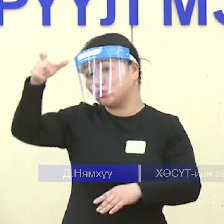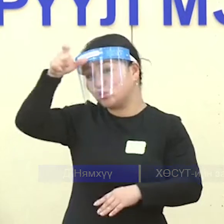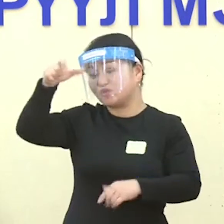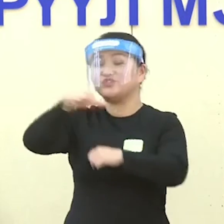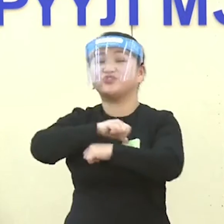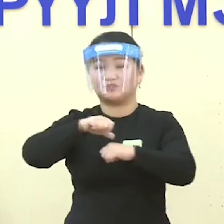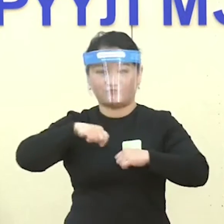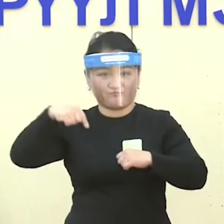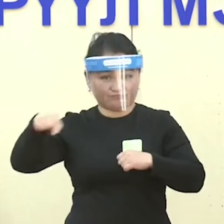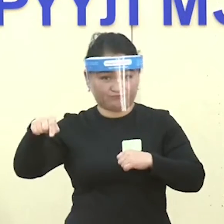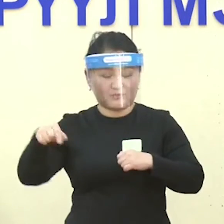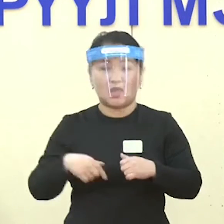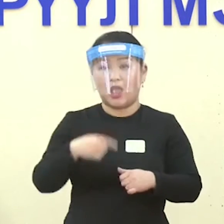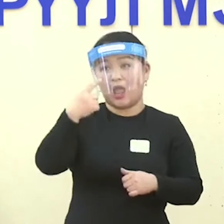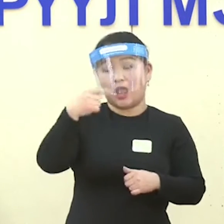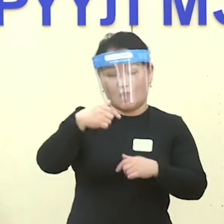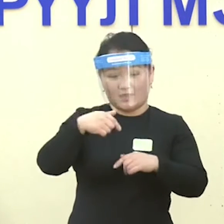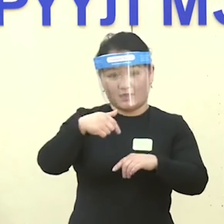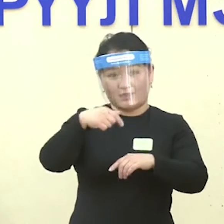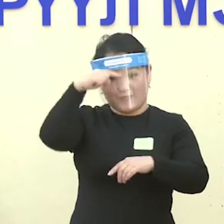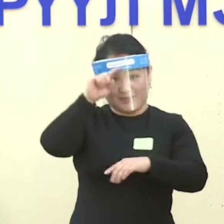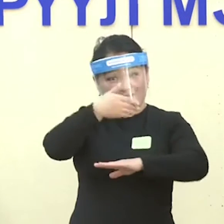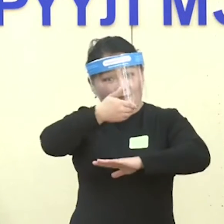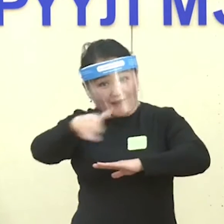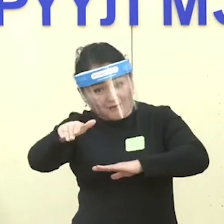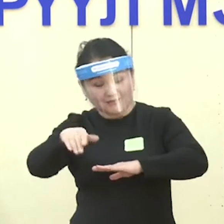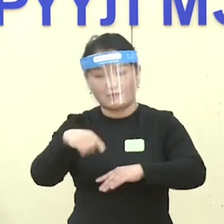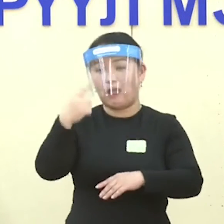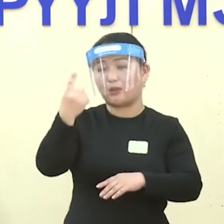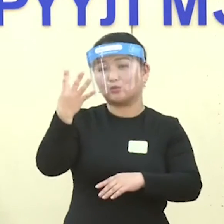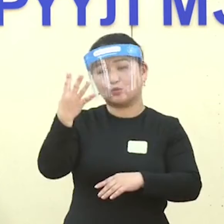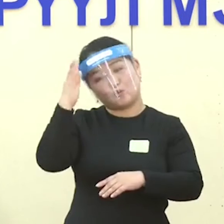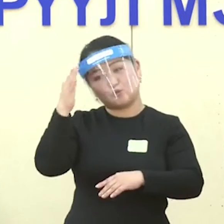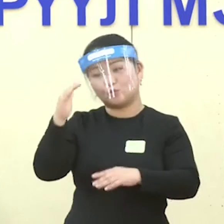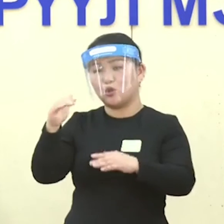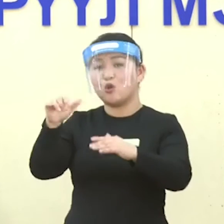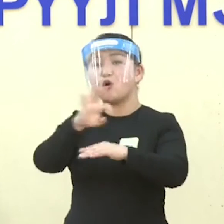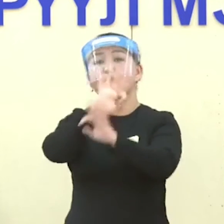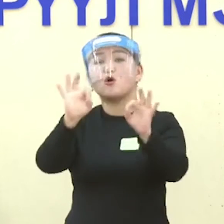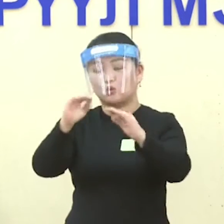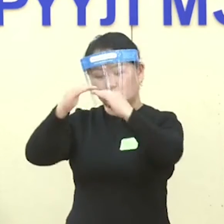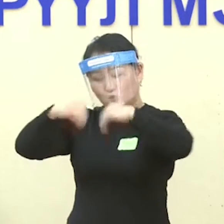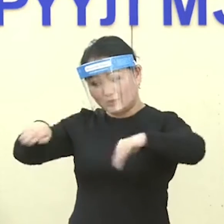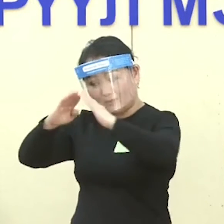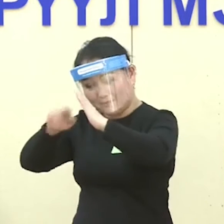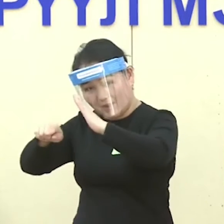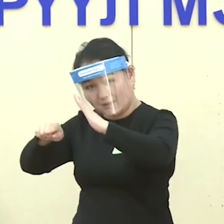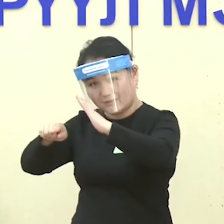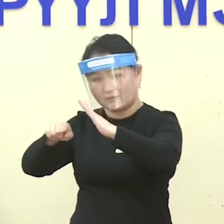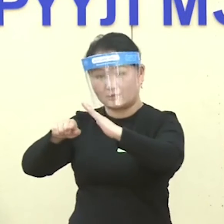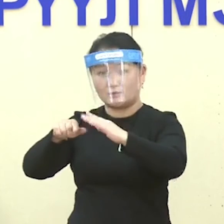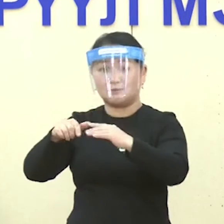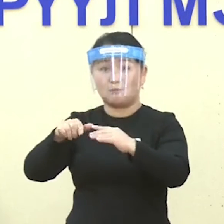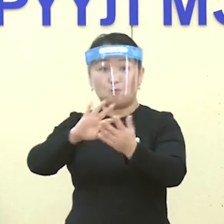Мүн эдгэсний хаад араа арун-дүрүн хонаг өөр байрдүүш хэлчэн хэнэгт хэштоох байсан боловч